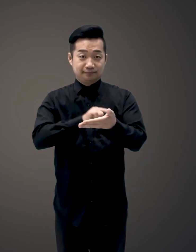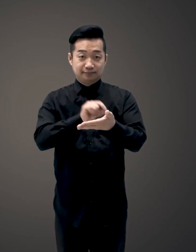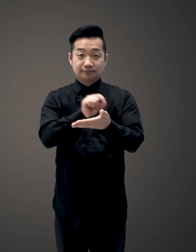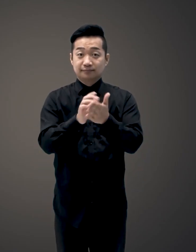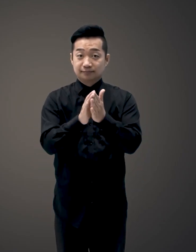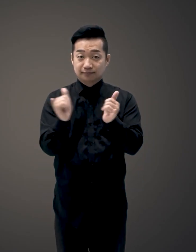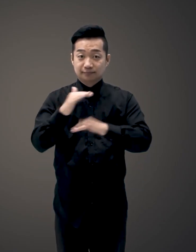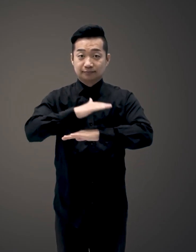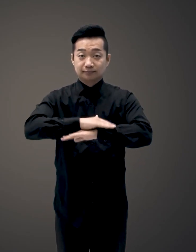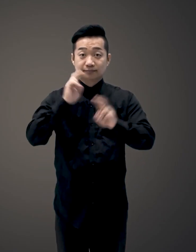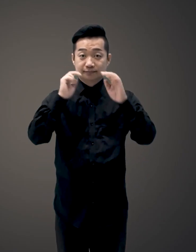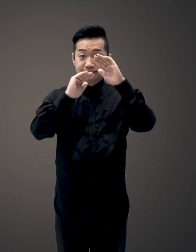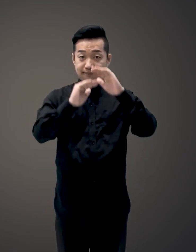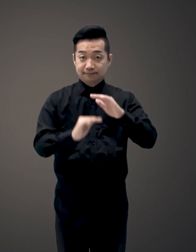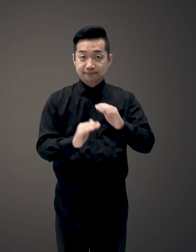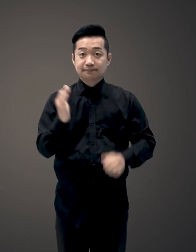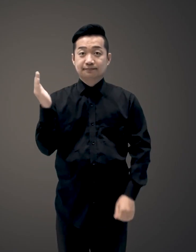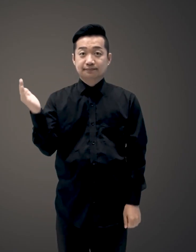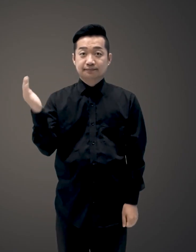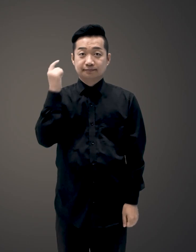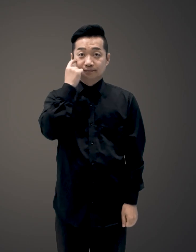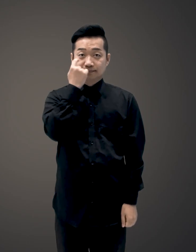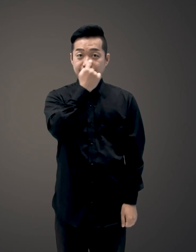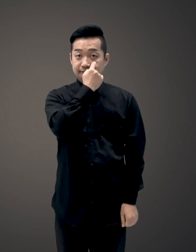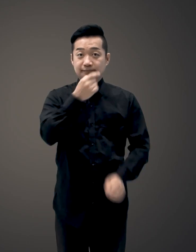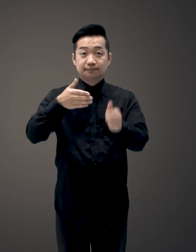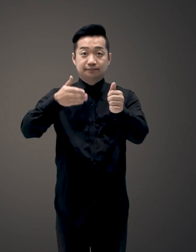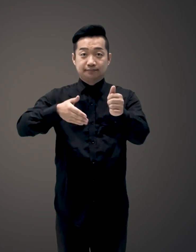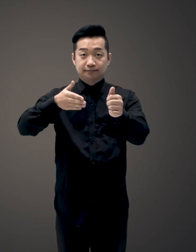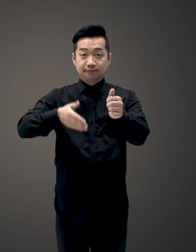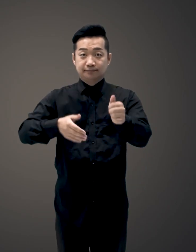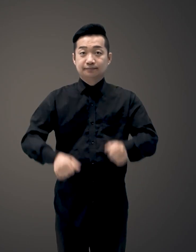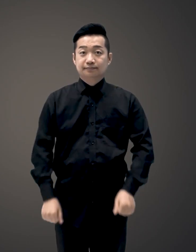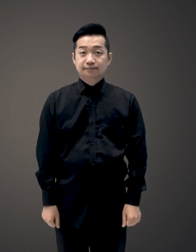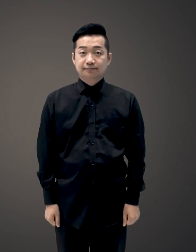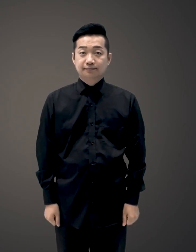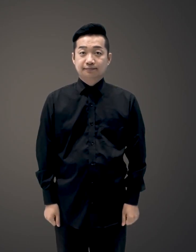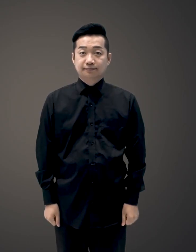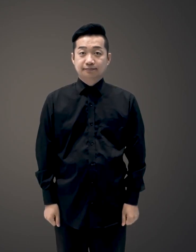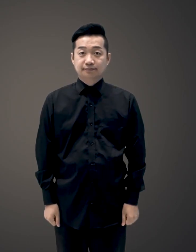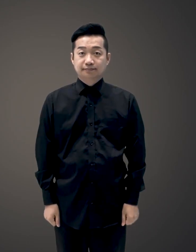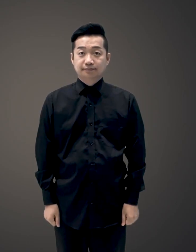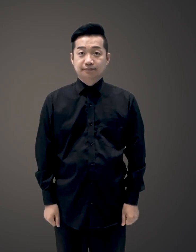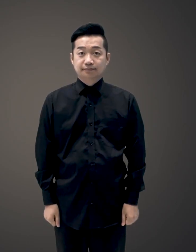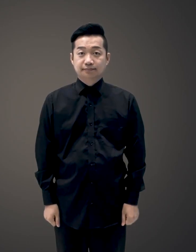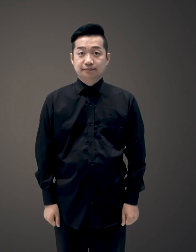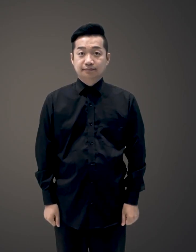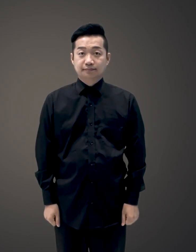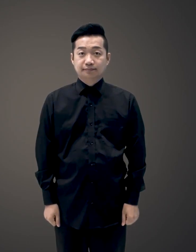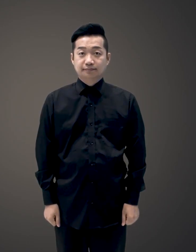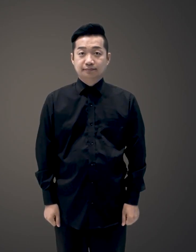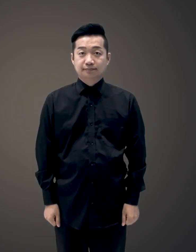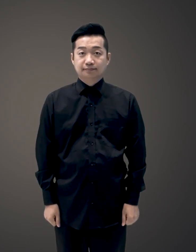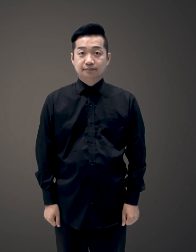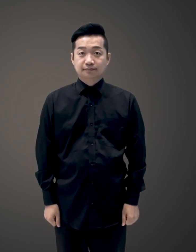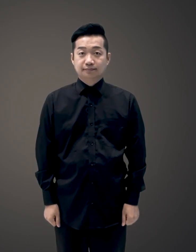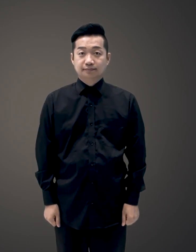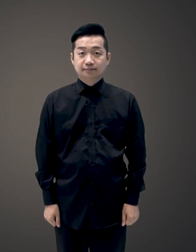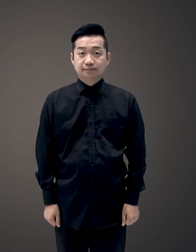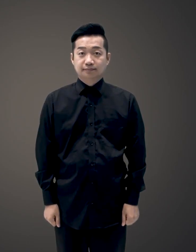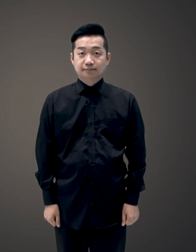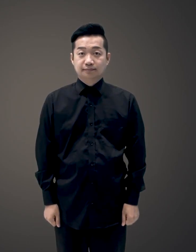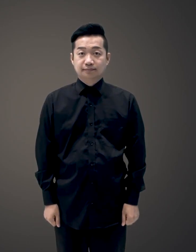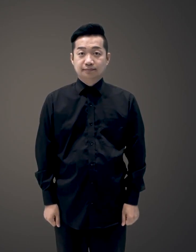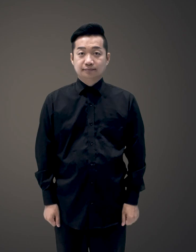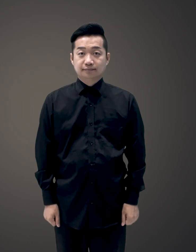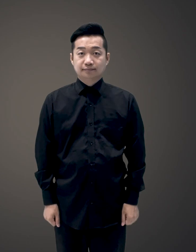도서명 2023 제14회 젊은작가상 수상작품집 저자 이미상, 김멜라, 성혜령,